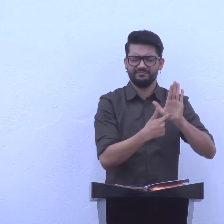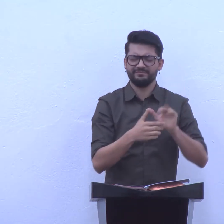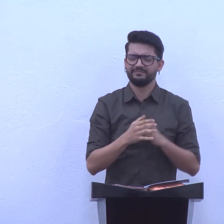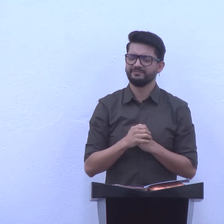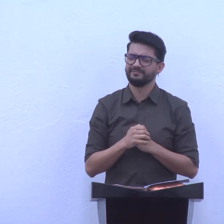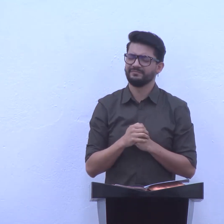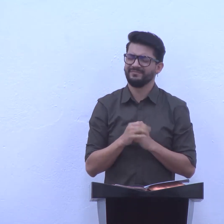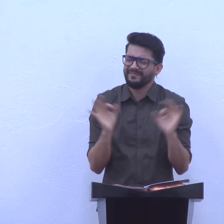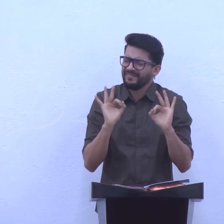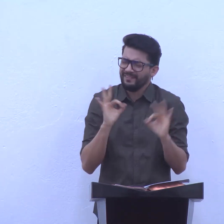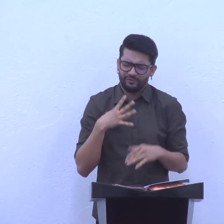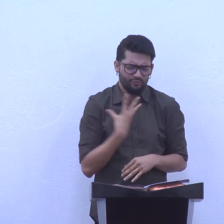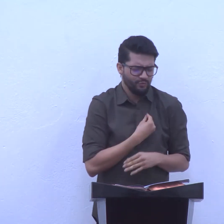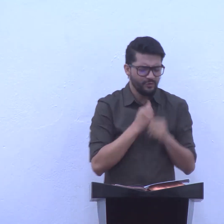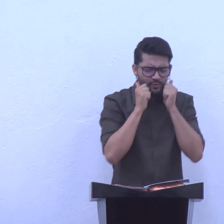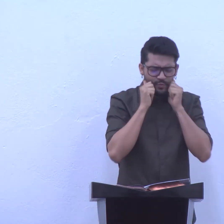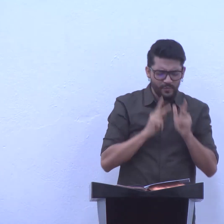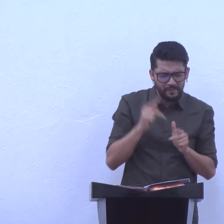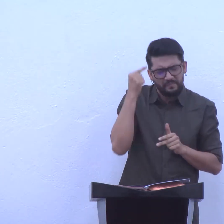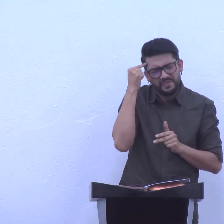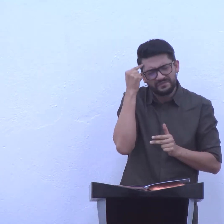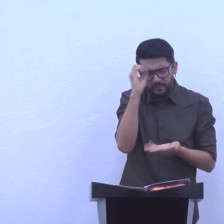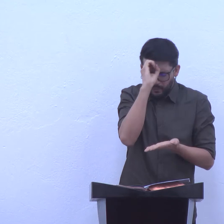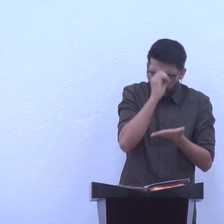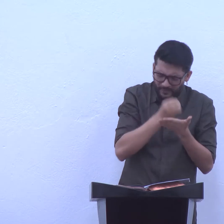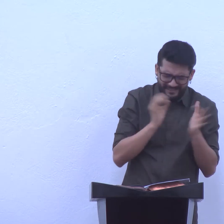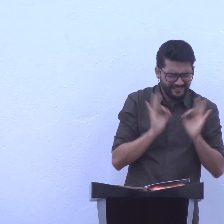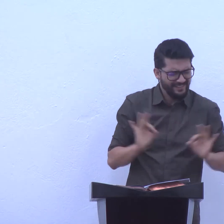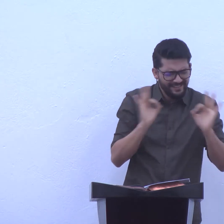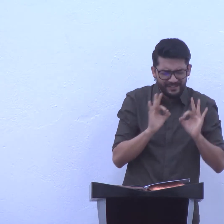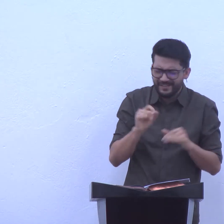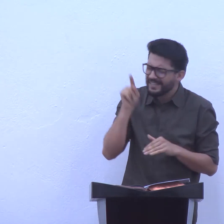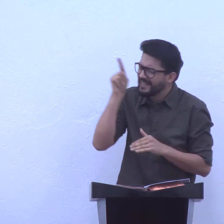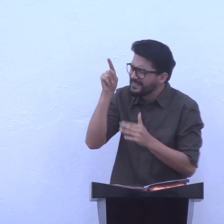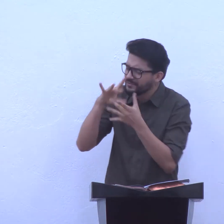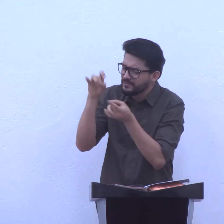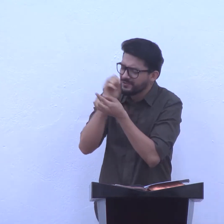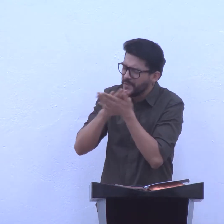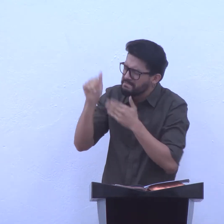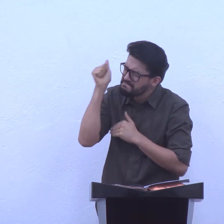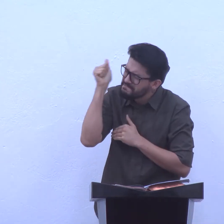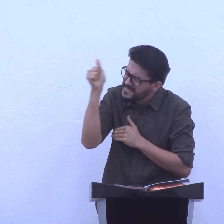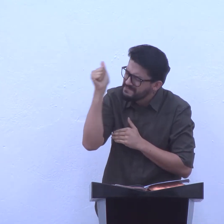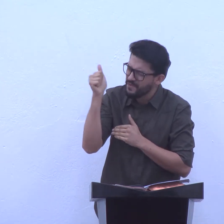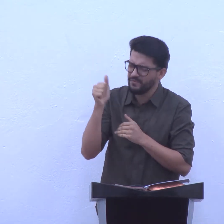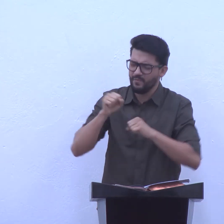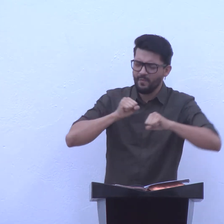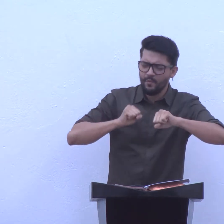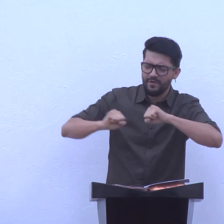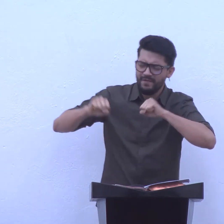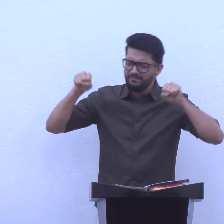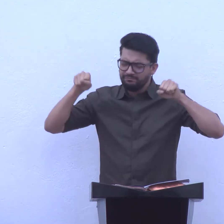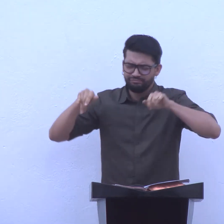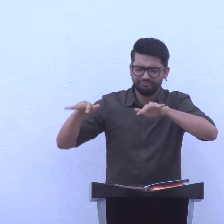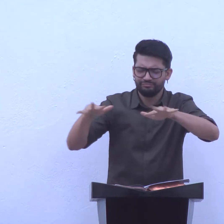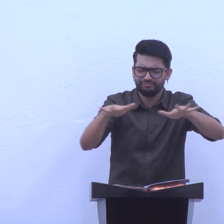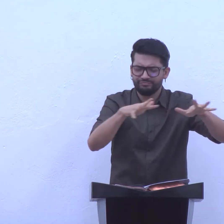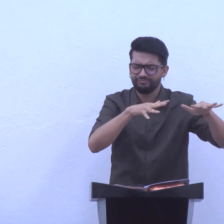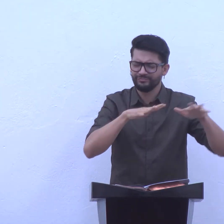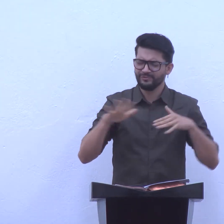tanta profundidad que hoy quieres revelarnos. Mira nuestra humanidad, Señor. No queremos que mi pensamiento, mi opinión y mi